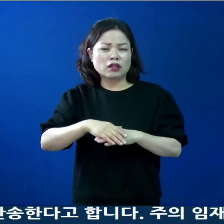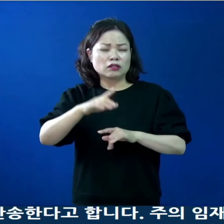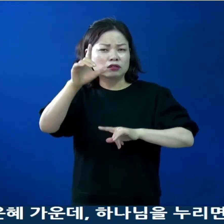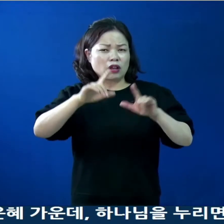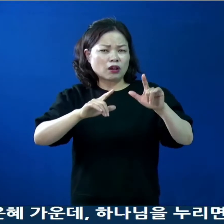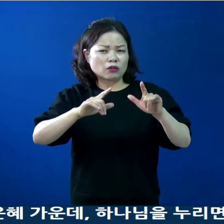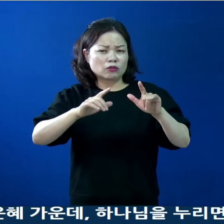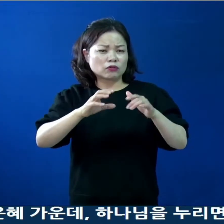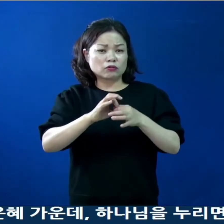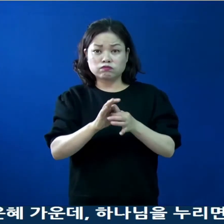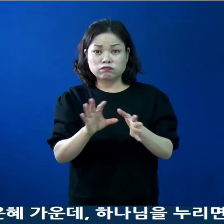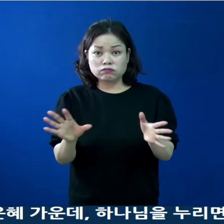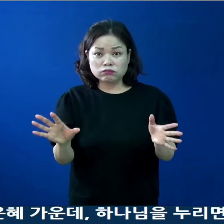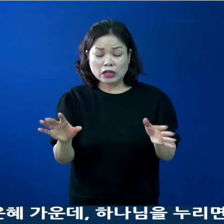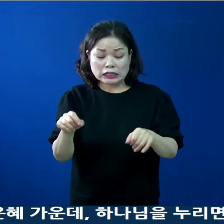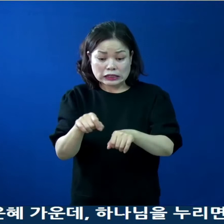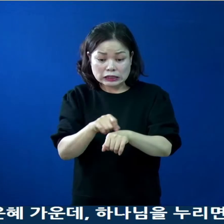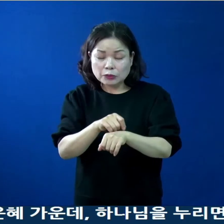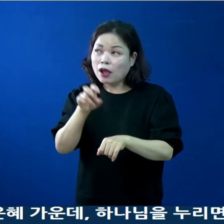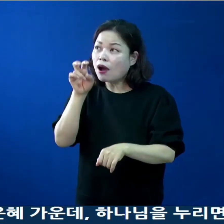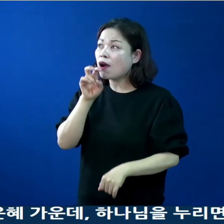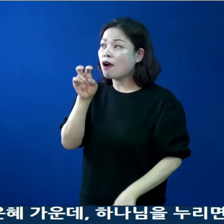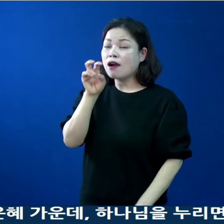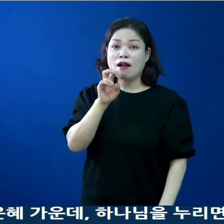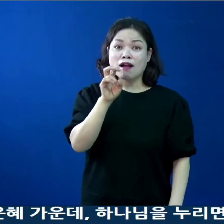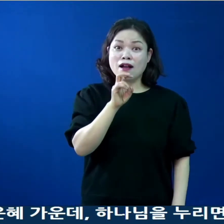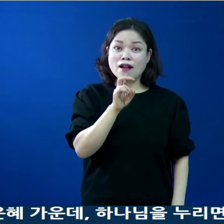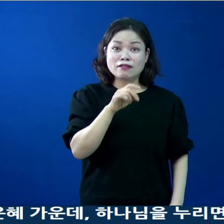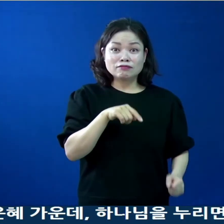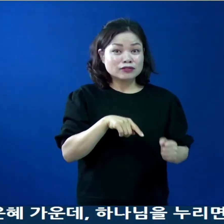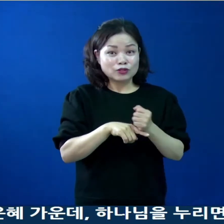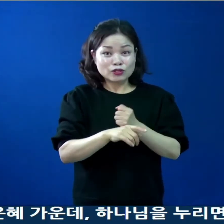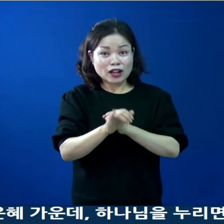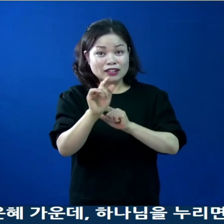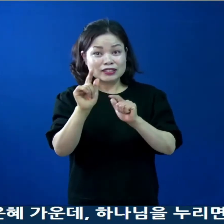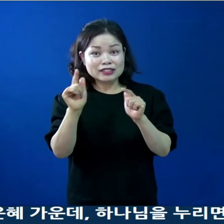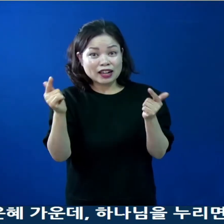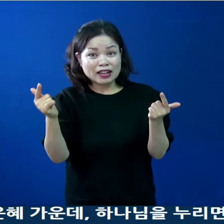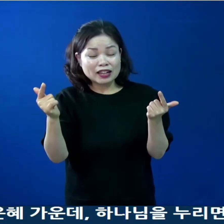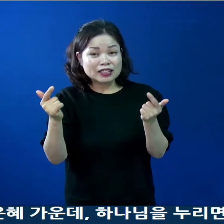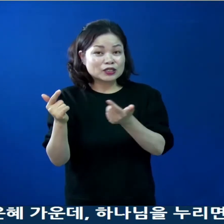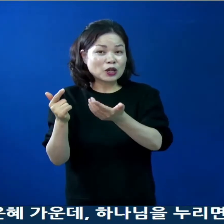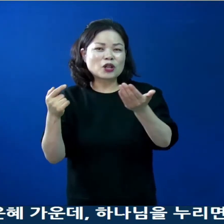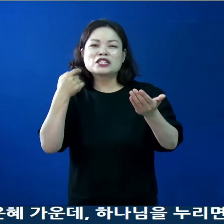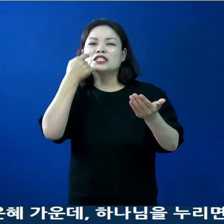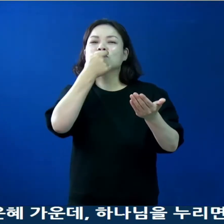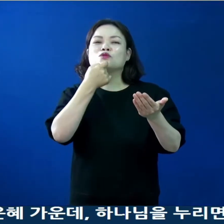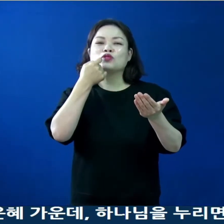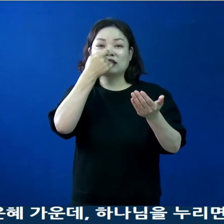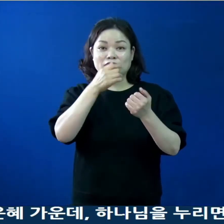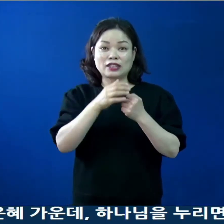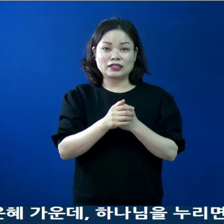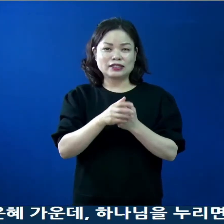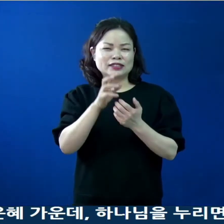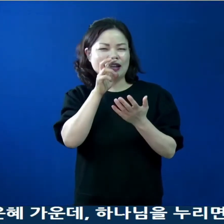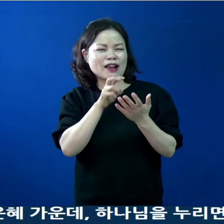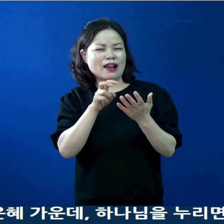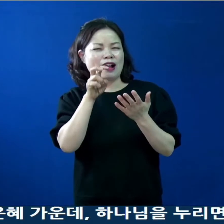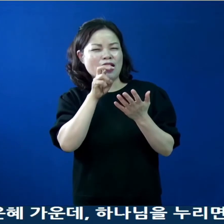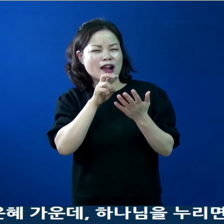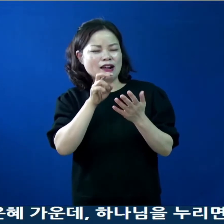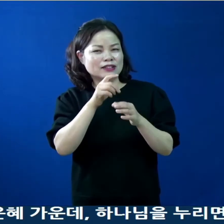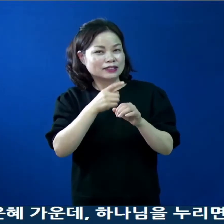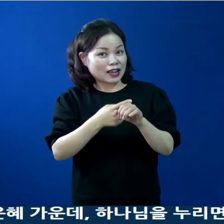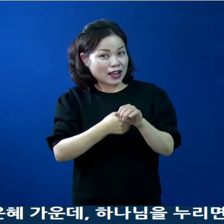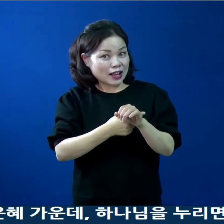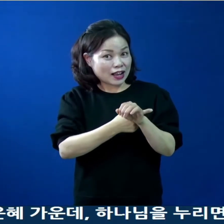여건과 상관없이 특별히 찬양할 만한 이유가 있어서가 아니라 여러분의 입술에서 찬양이